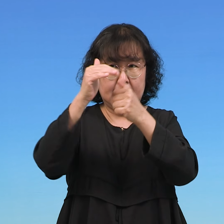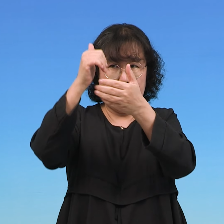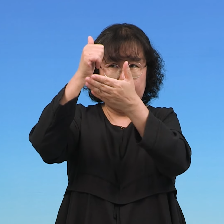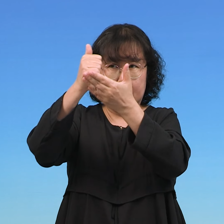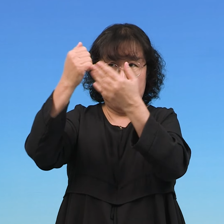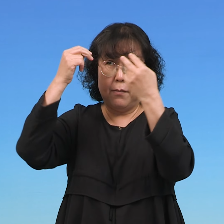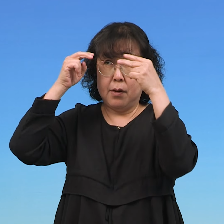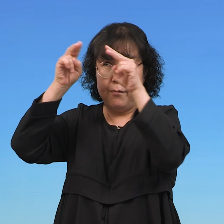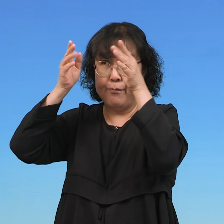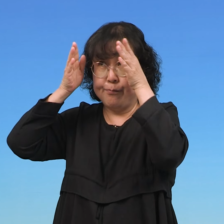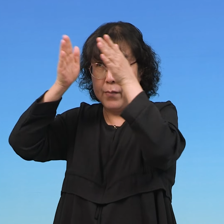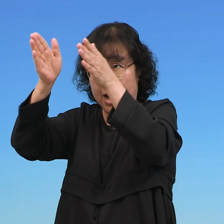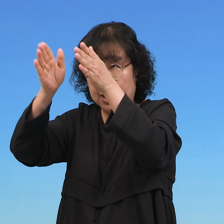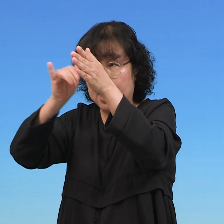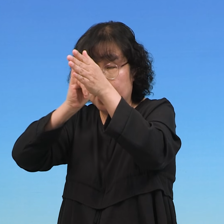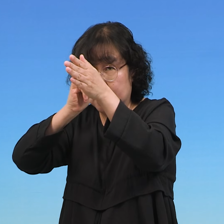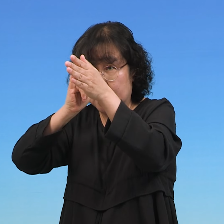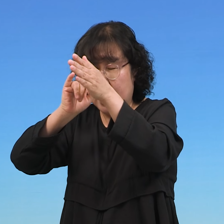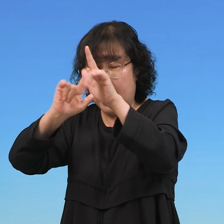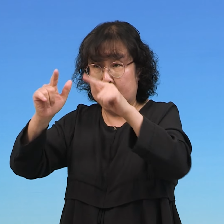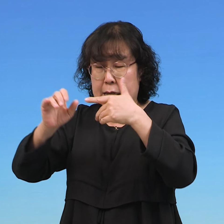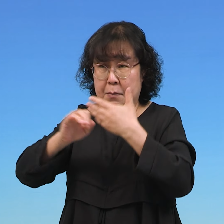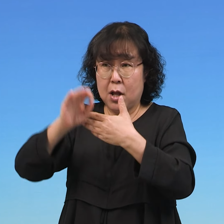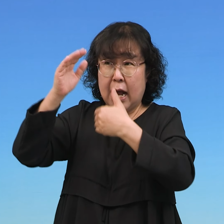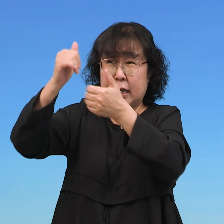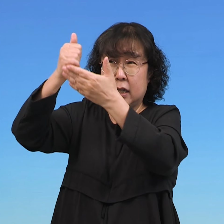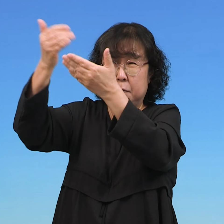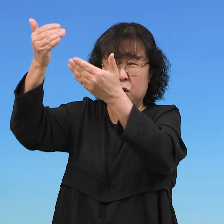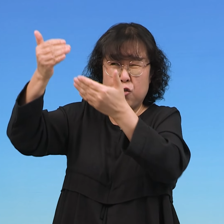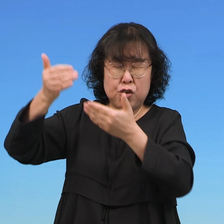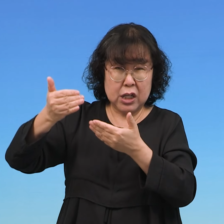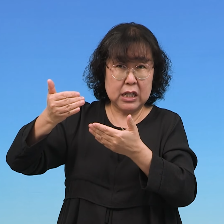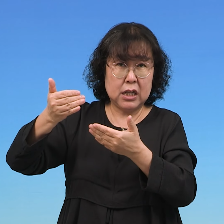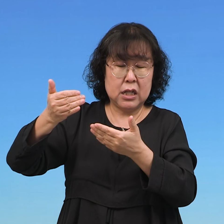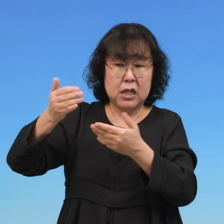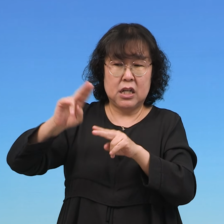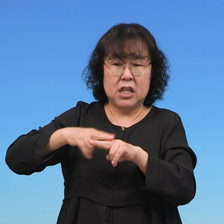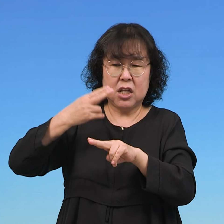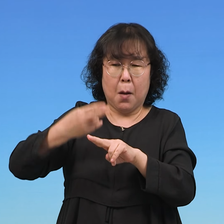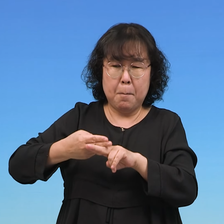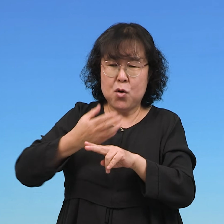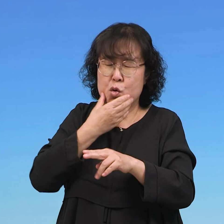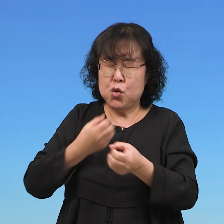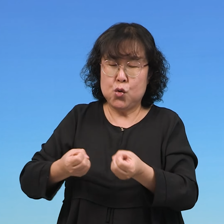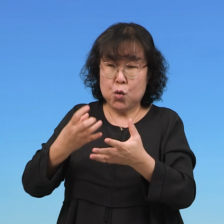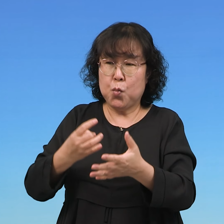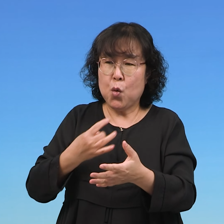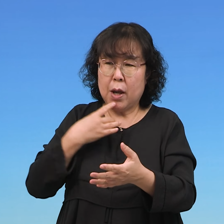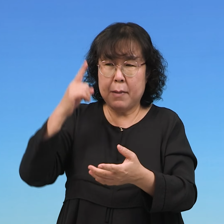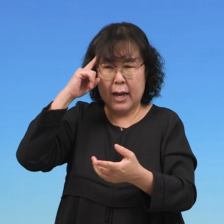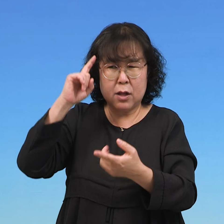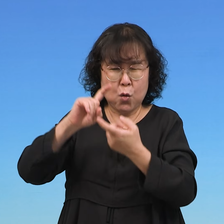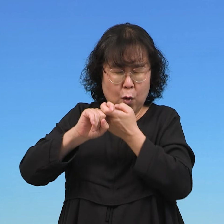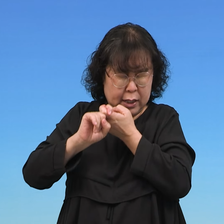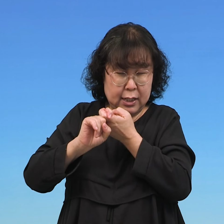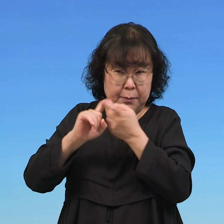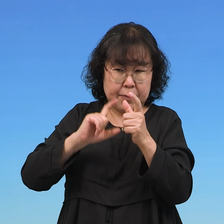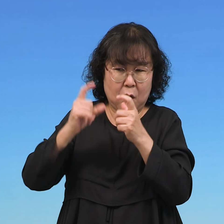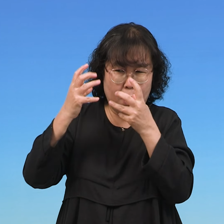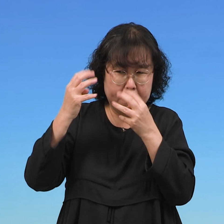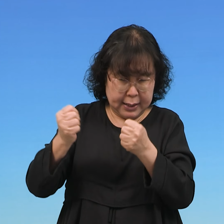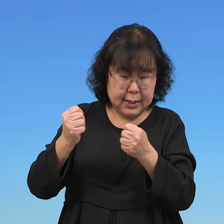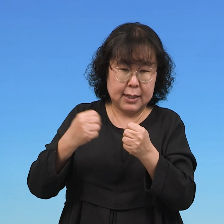향해 있는가? 하나님 손에 들려진 어떤 그 무엇의 축복에 관심이 더 많은가?